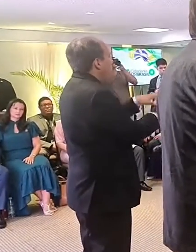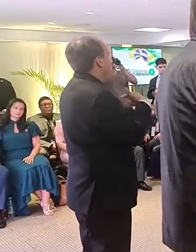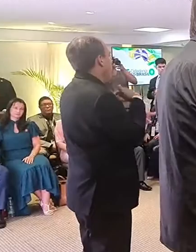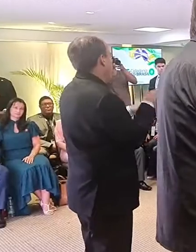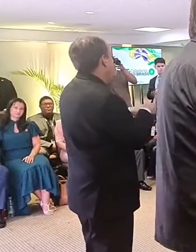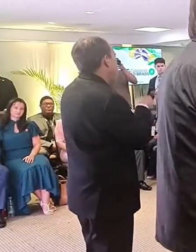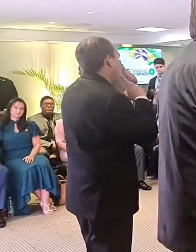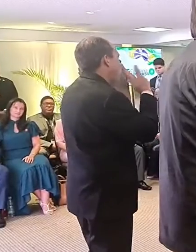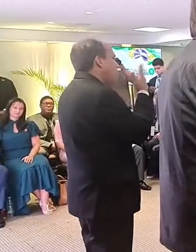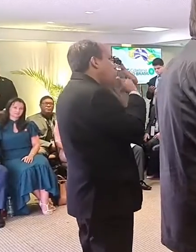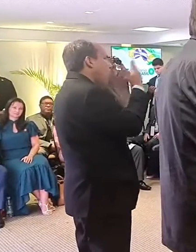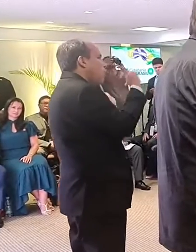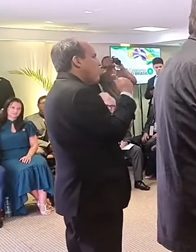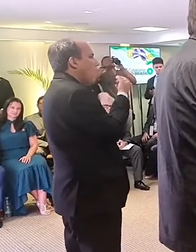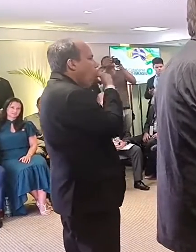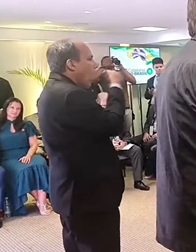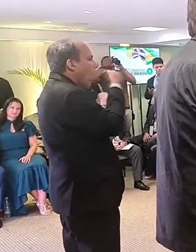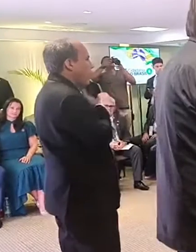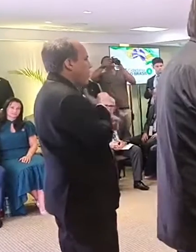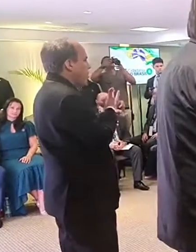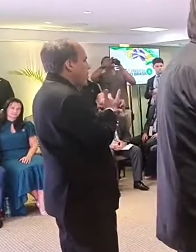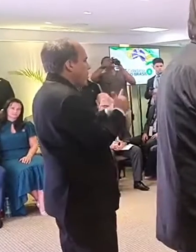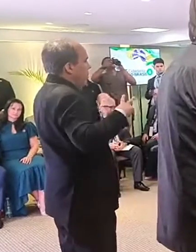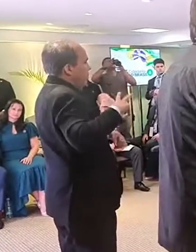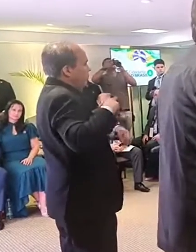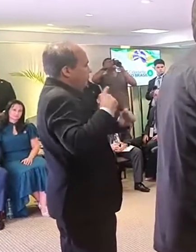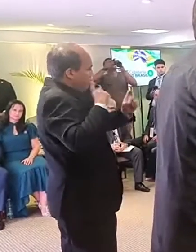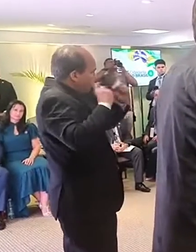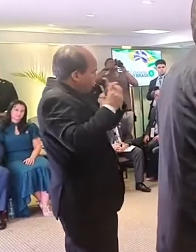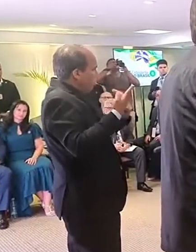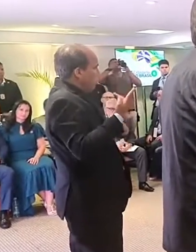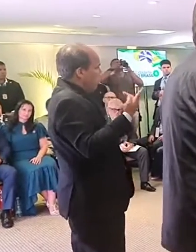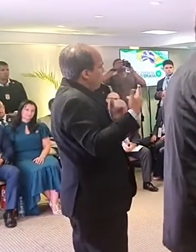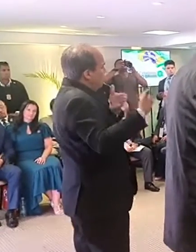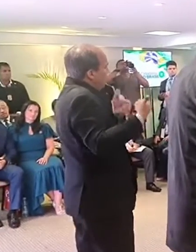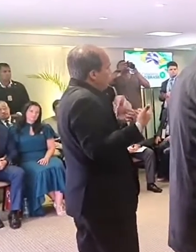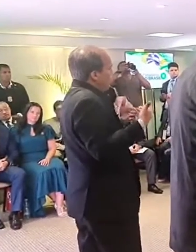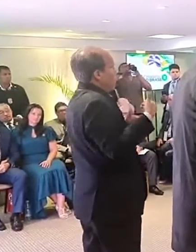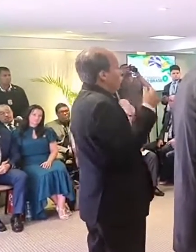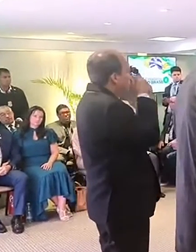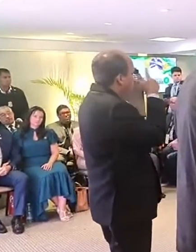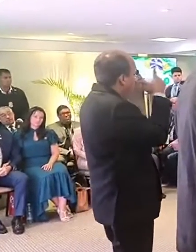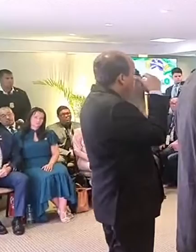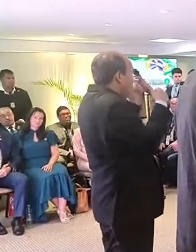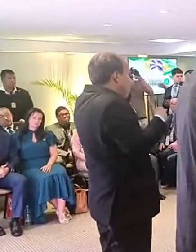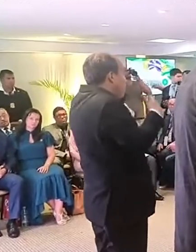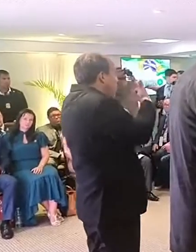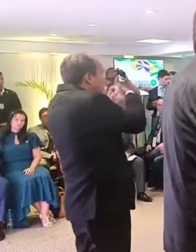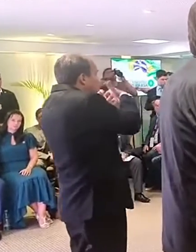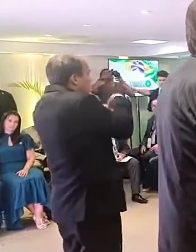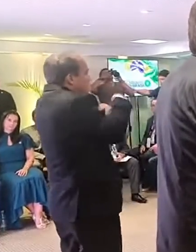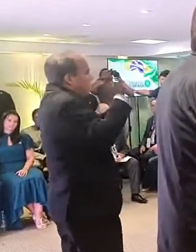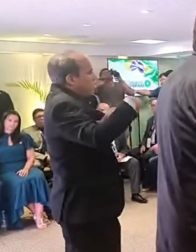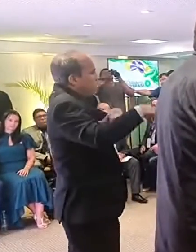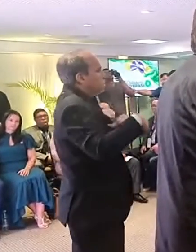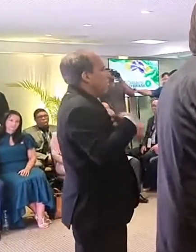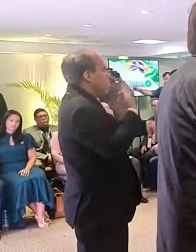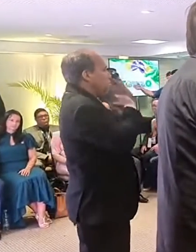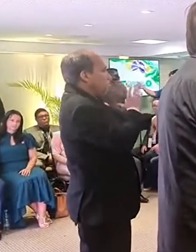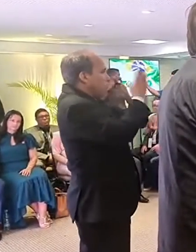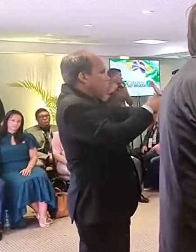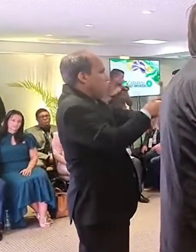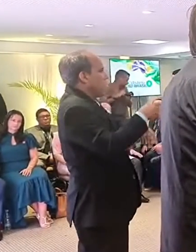dou palpite na economia, reservado. Eu e Paulo Guedes. Eu levo o que penso para ele. Veio uma dele, coisa